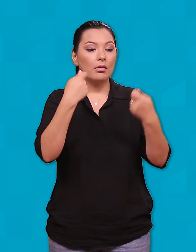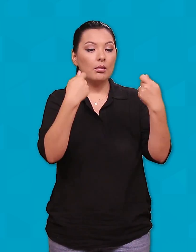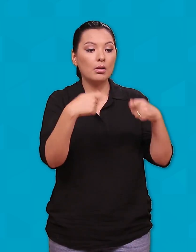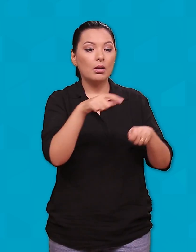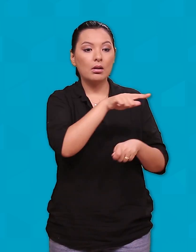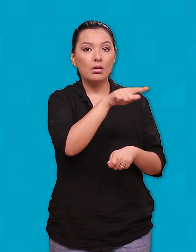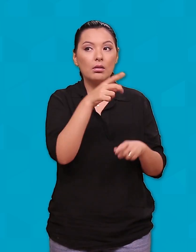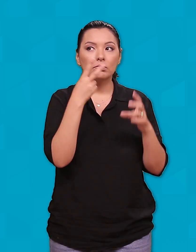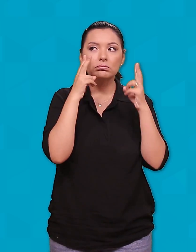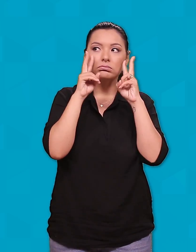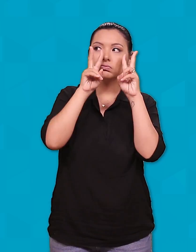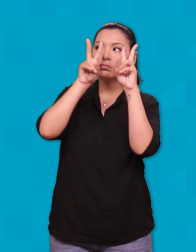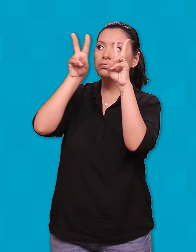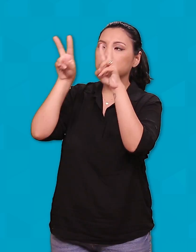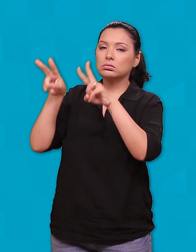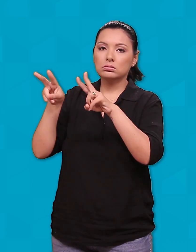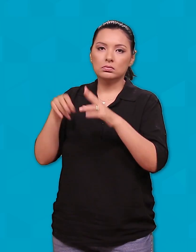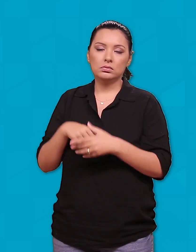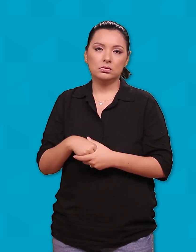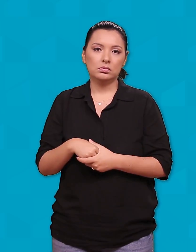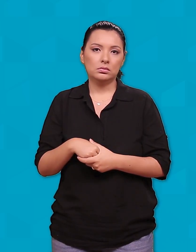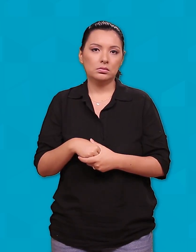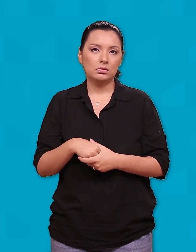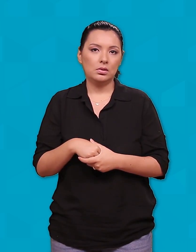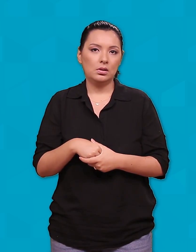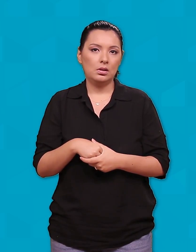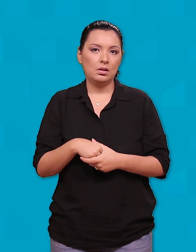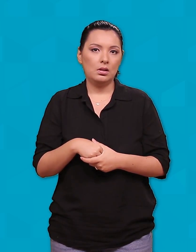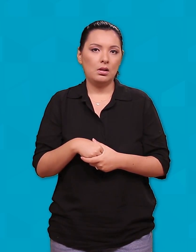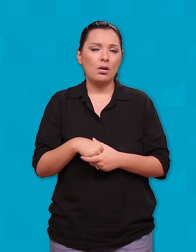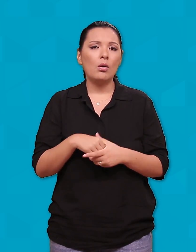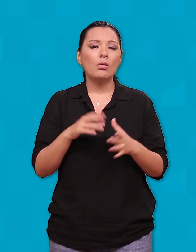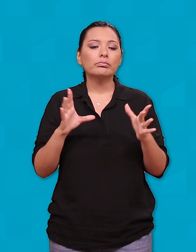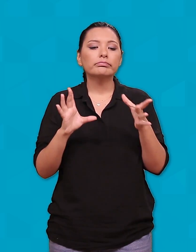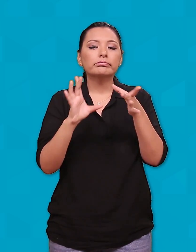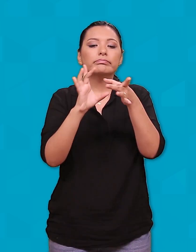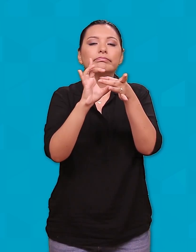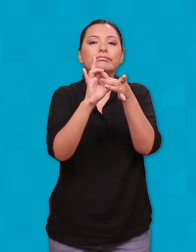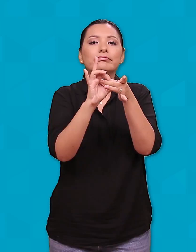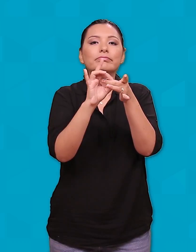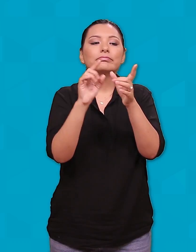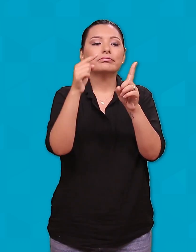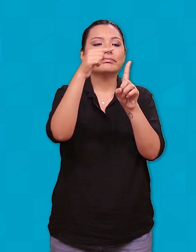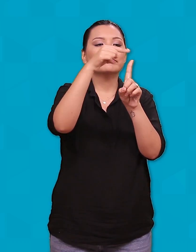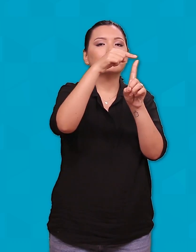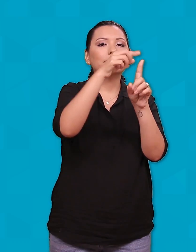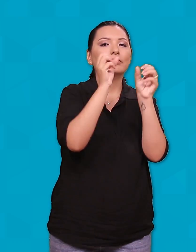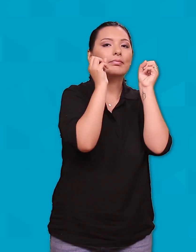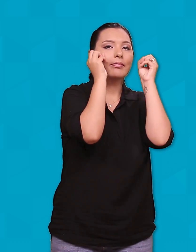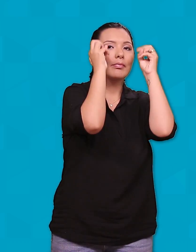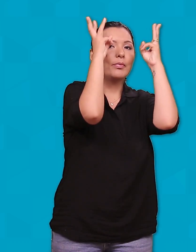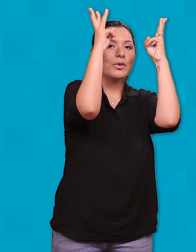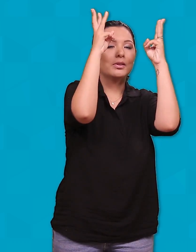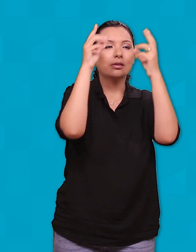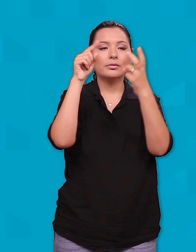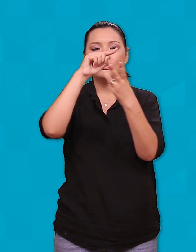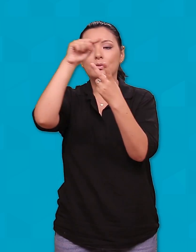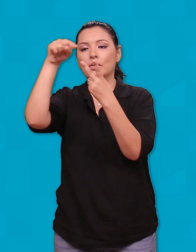escutado. Essa cena se completa quando aparecem Moisés e